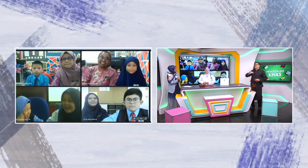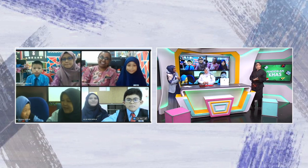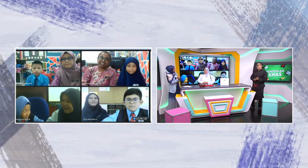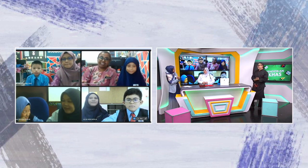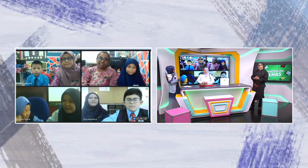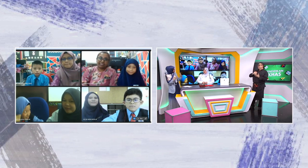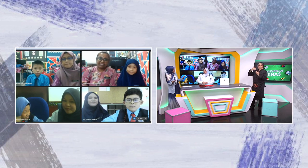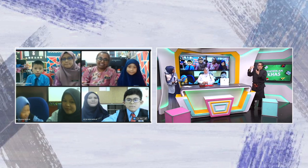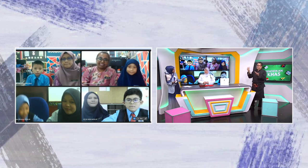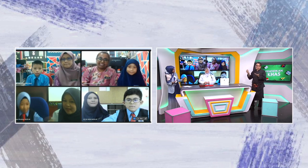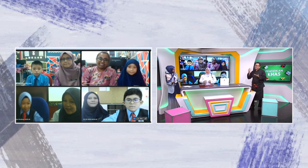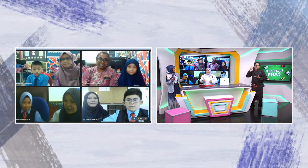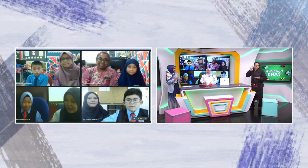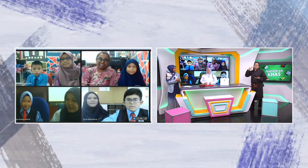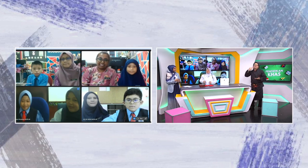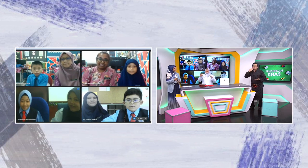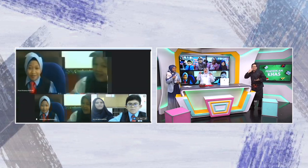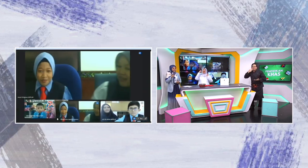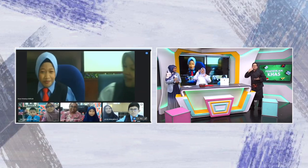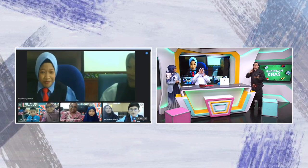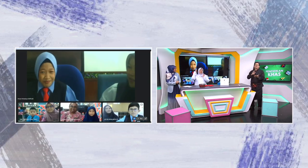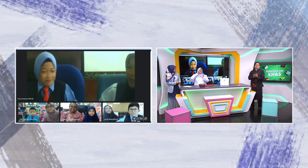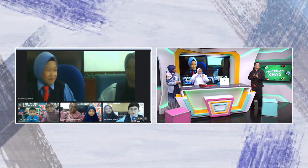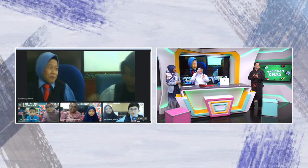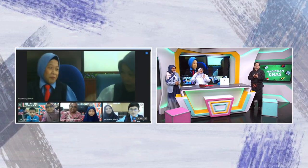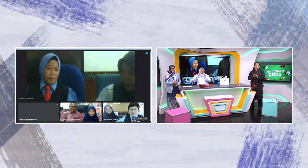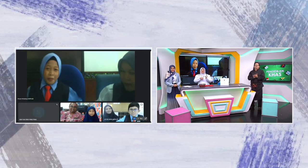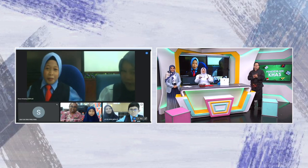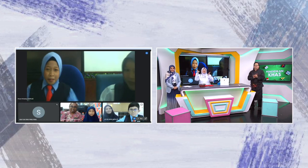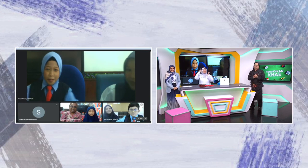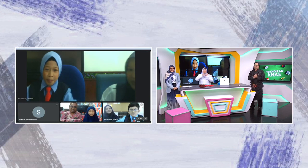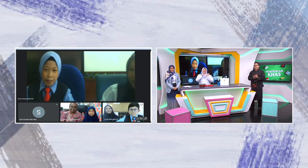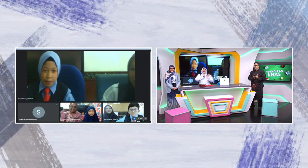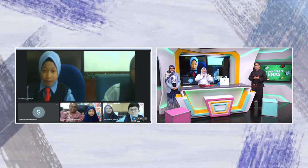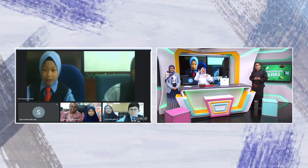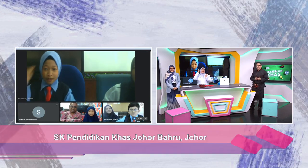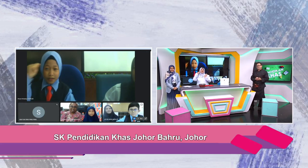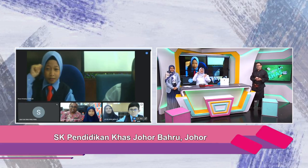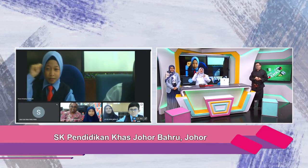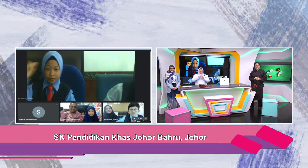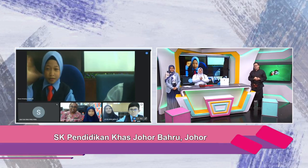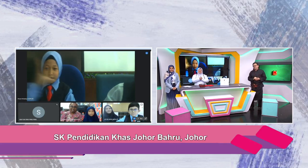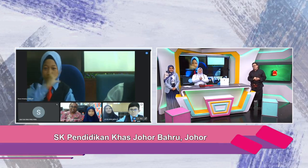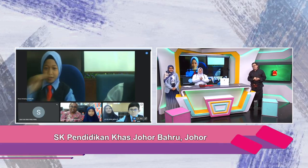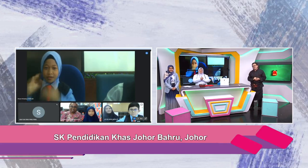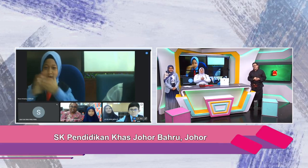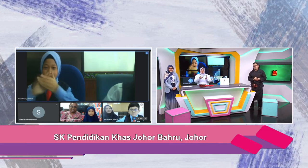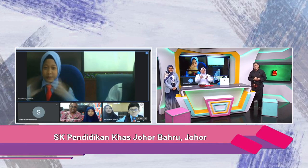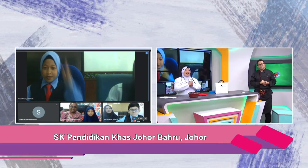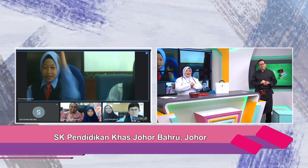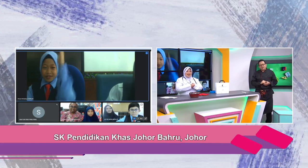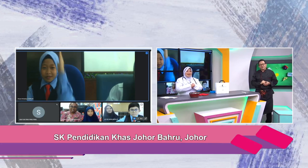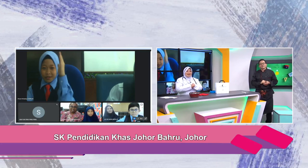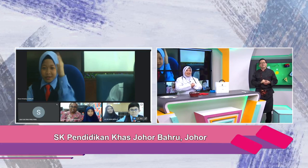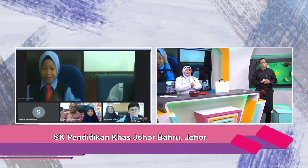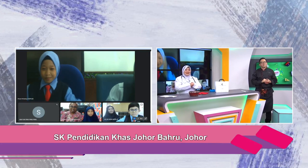persilakan Puteri Khadisha. Ya. Silakan, Puteri. Kenalkan diri, Khadisha.